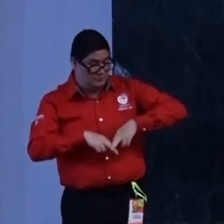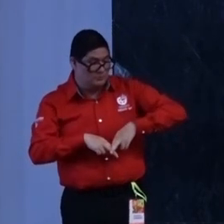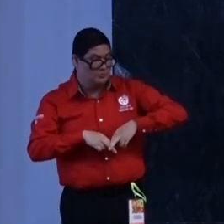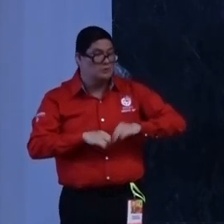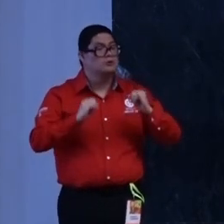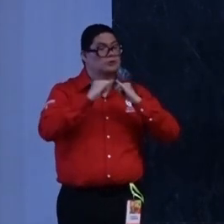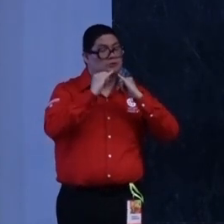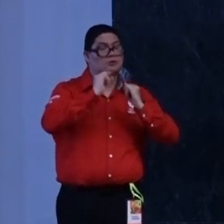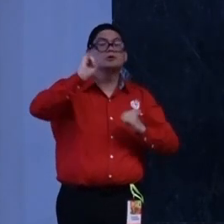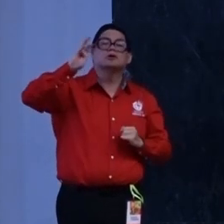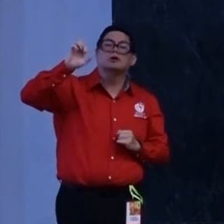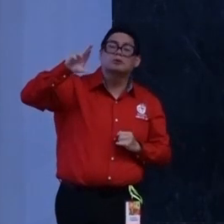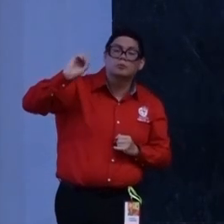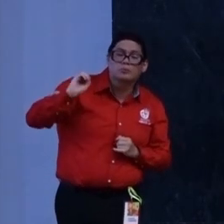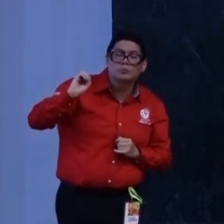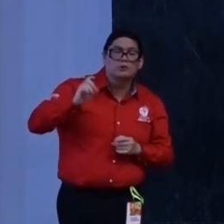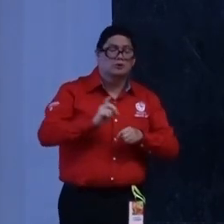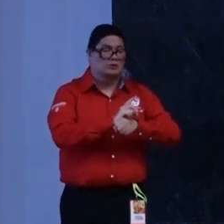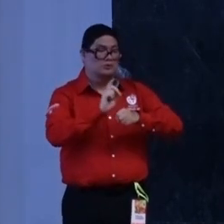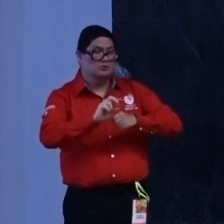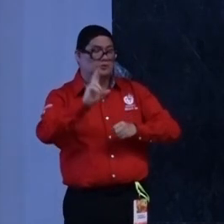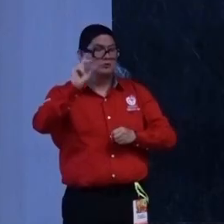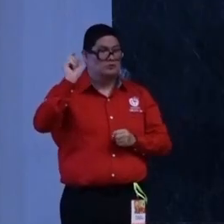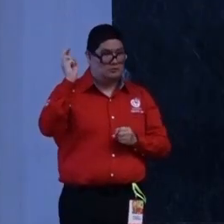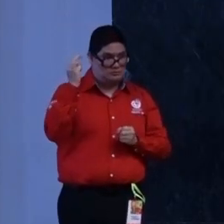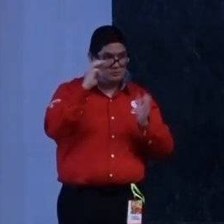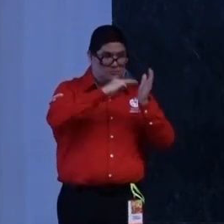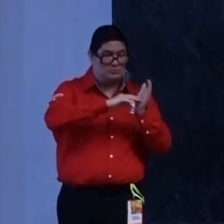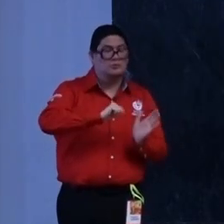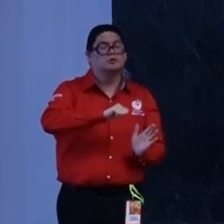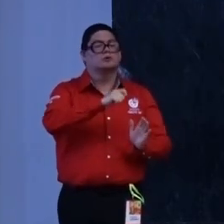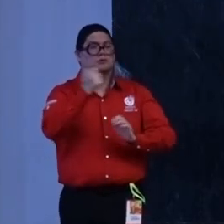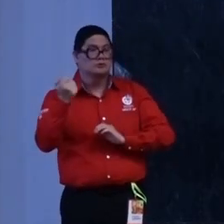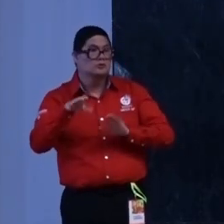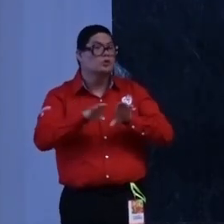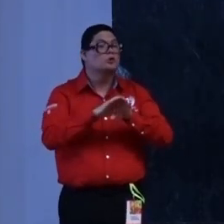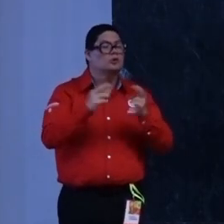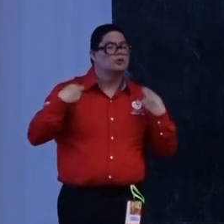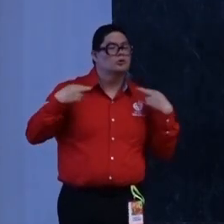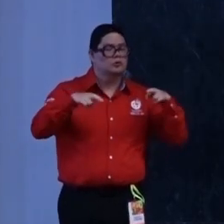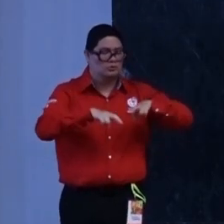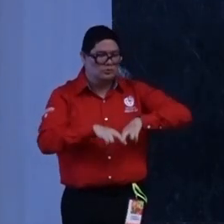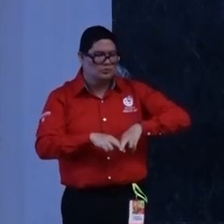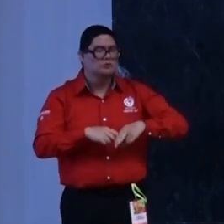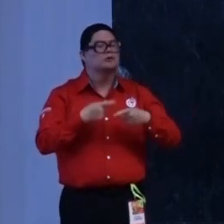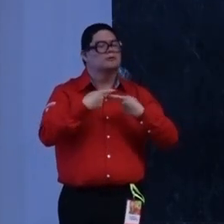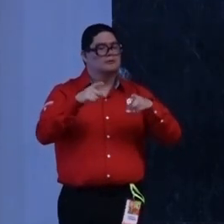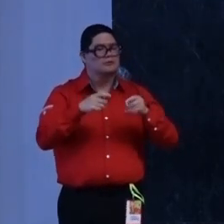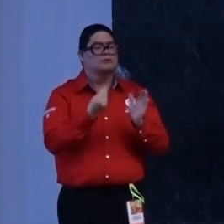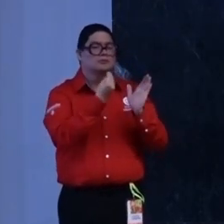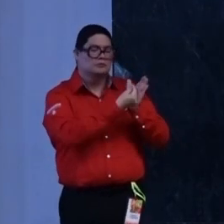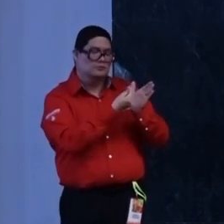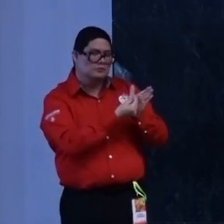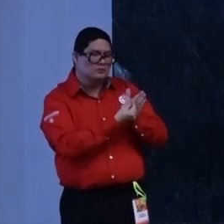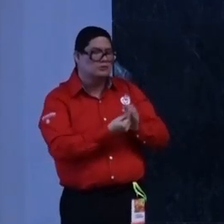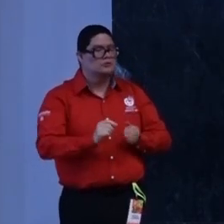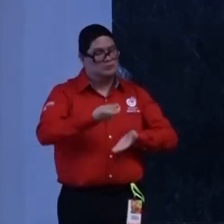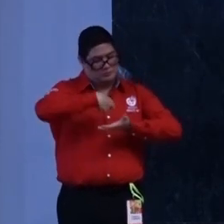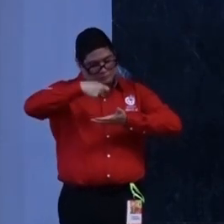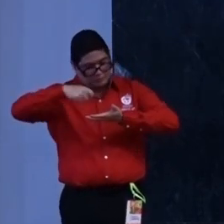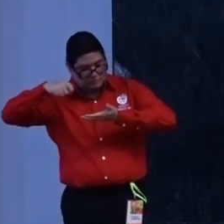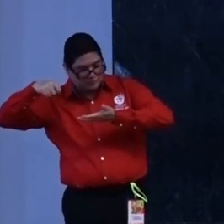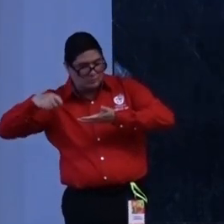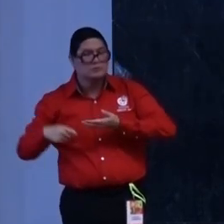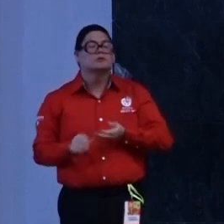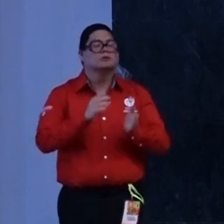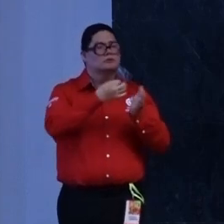Instituto Ibero desde enero de 2016. Como docente ha impartido una variedad de cursos en los que la escritura y la lectura